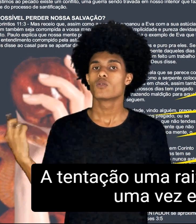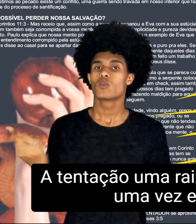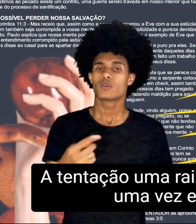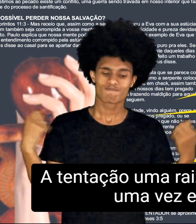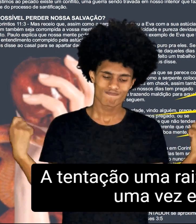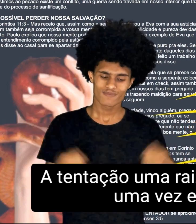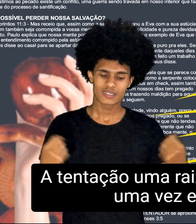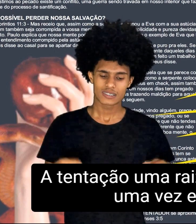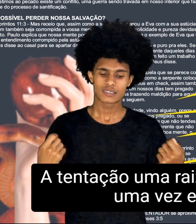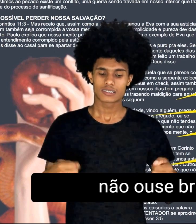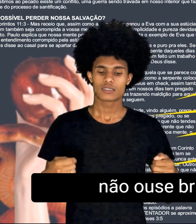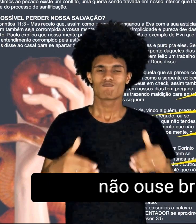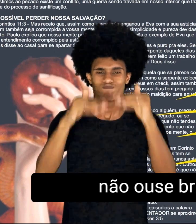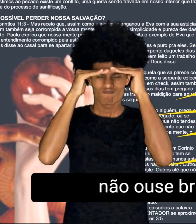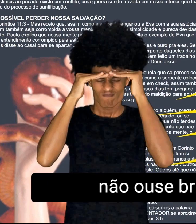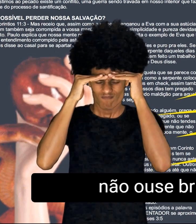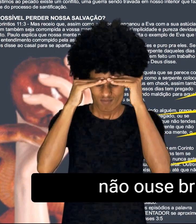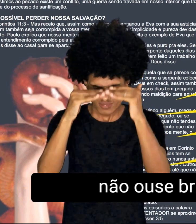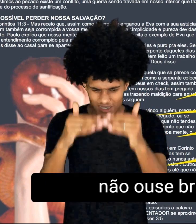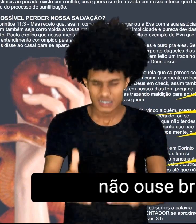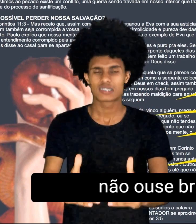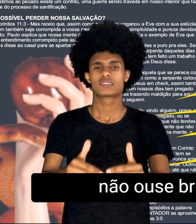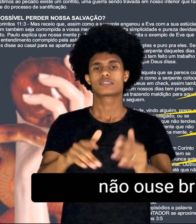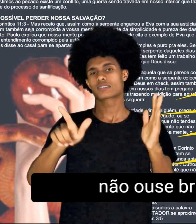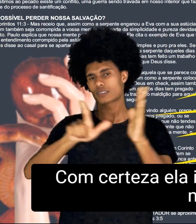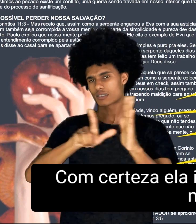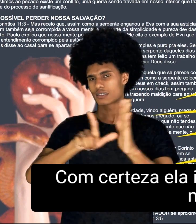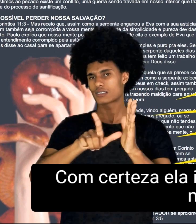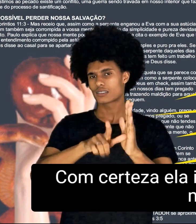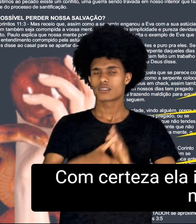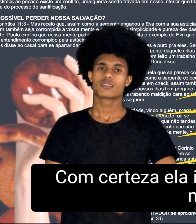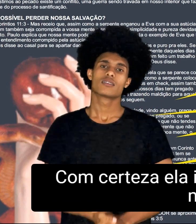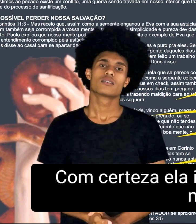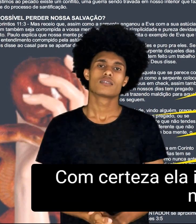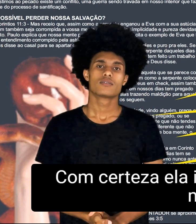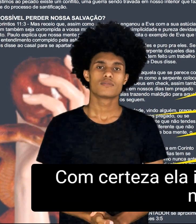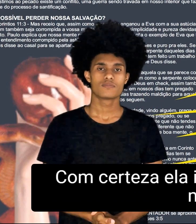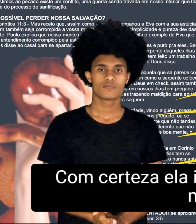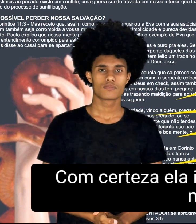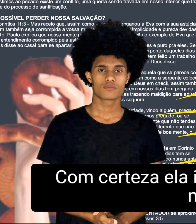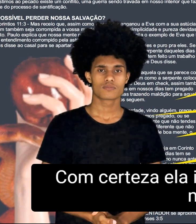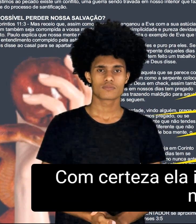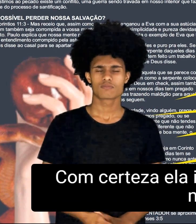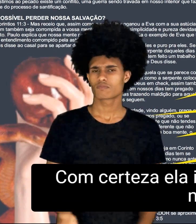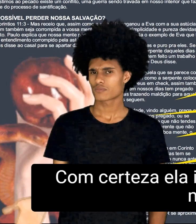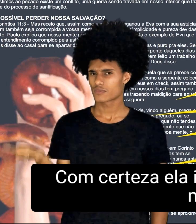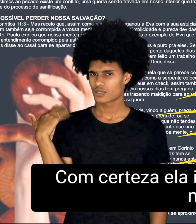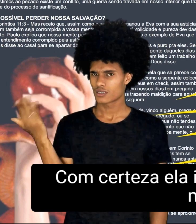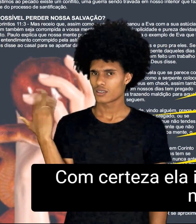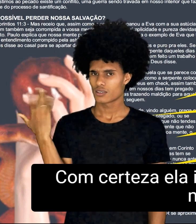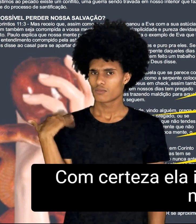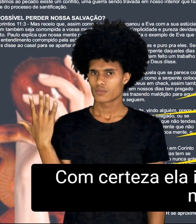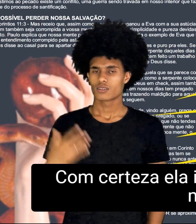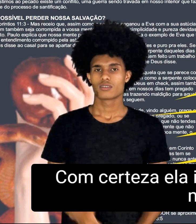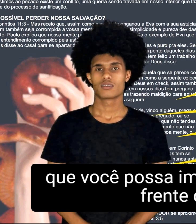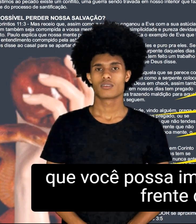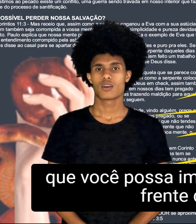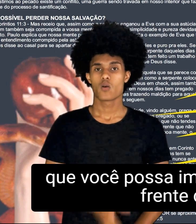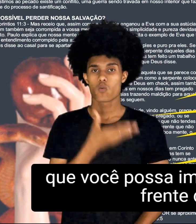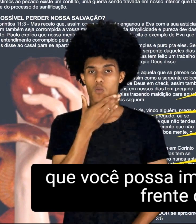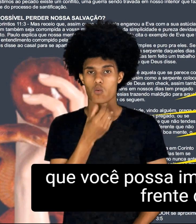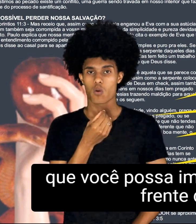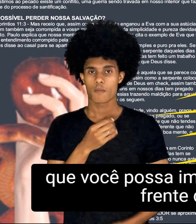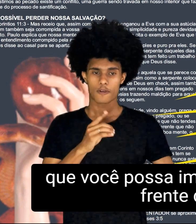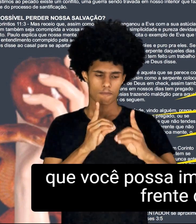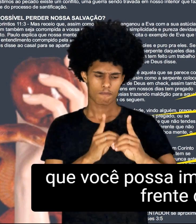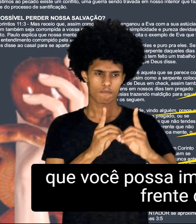uma vez, ela cria profundidade. Não ouse brincar com a tentação. Com certeza ela induzirá você ao pecado ao mais rápido que você